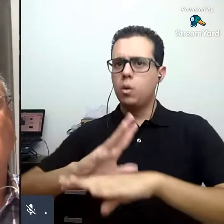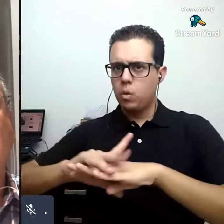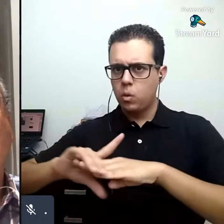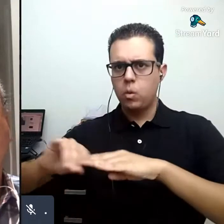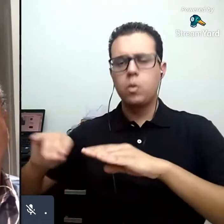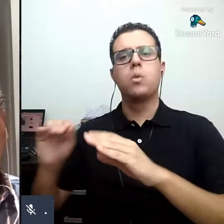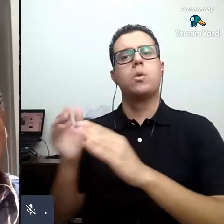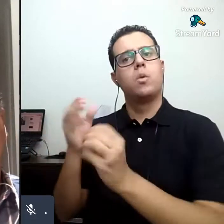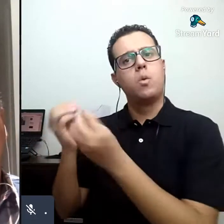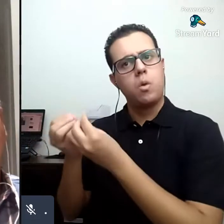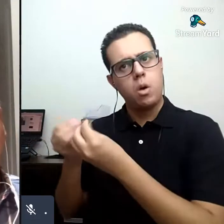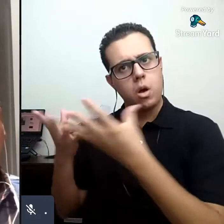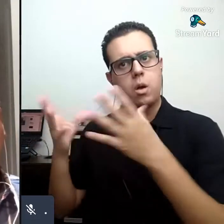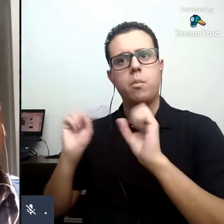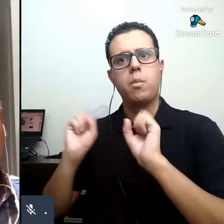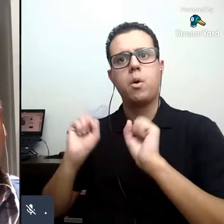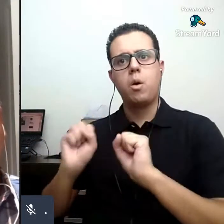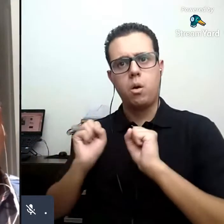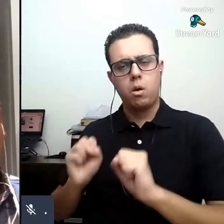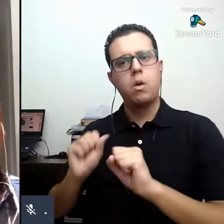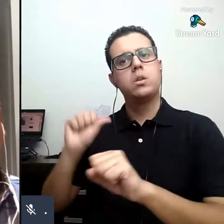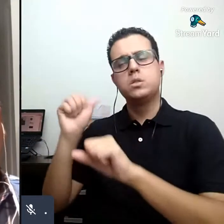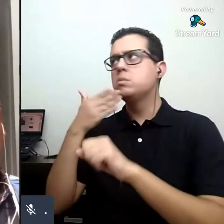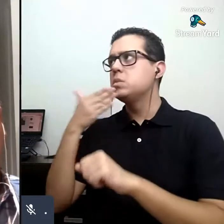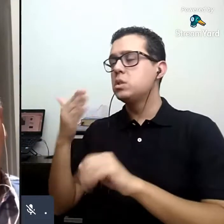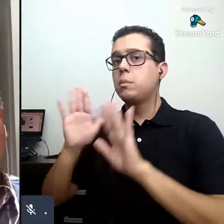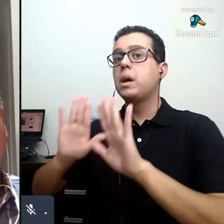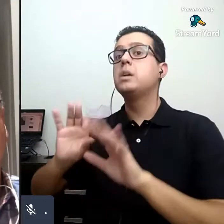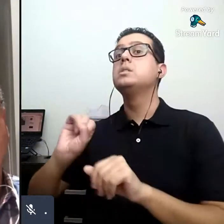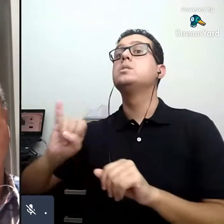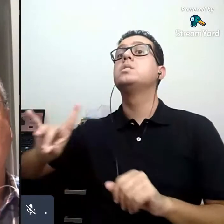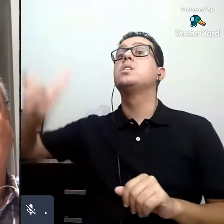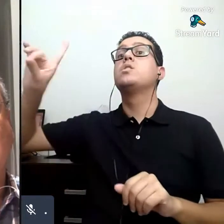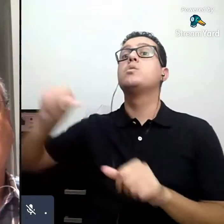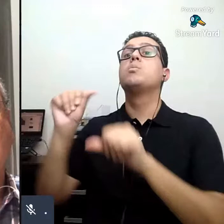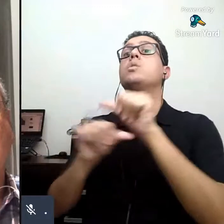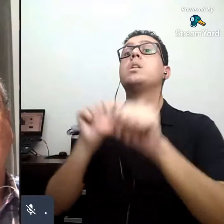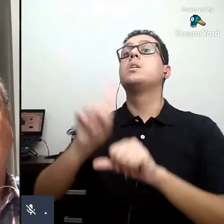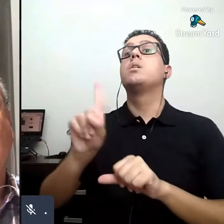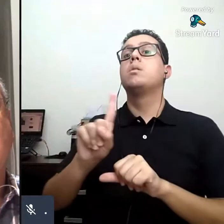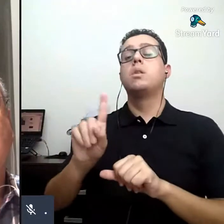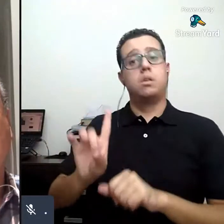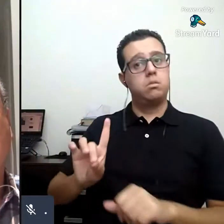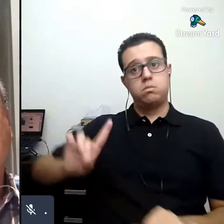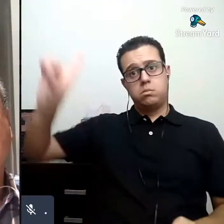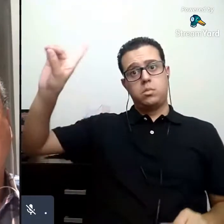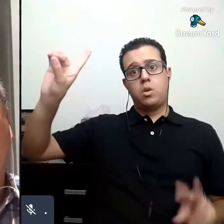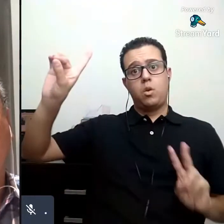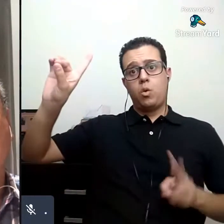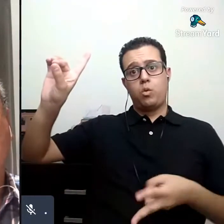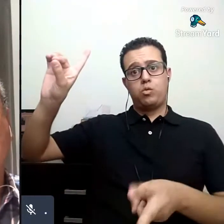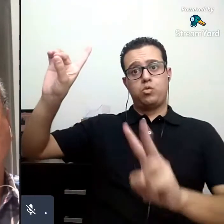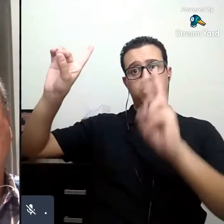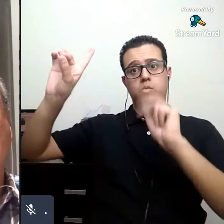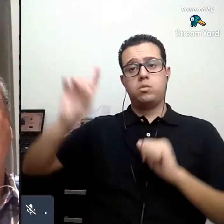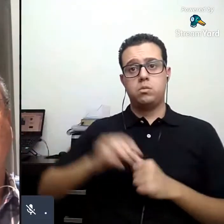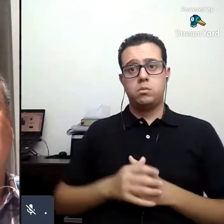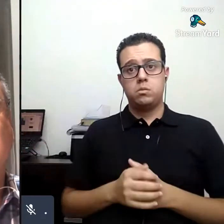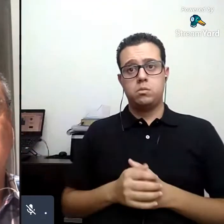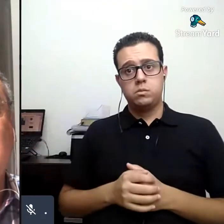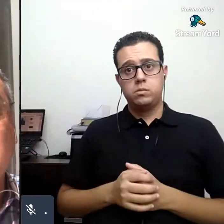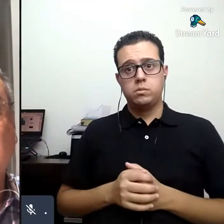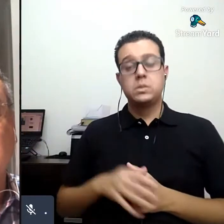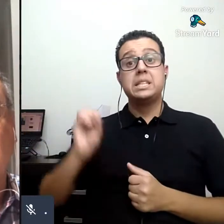incomoda. Mas se Ele não modificar, Ele continua sendo Deus. Se Ele modificar, que isso seja